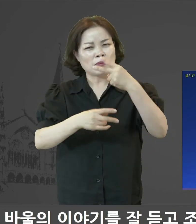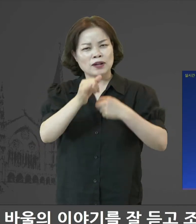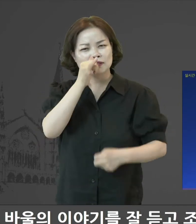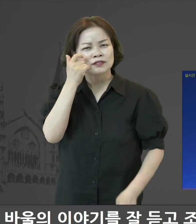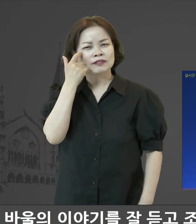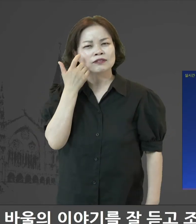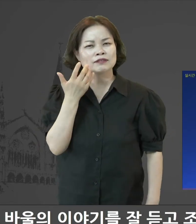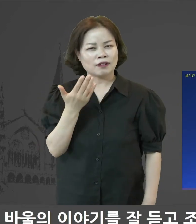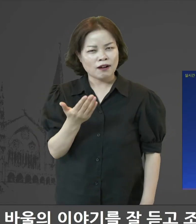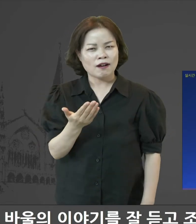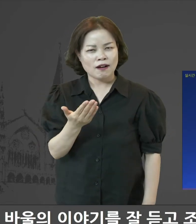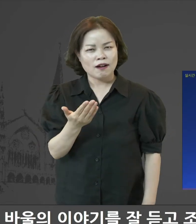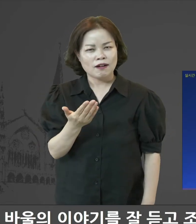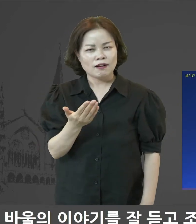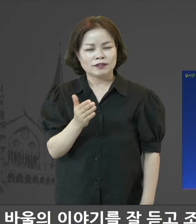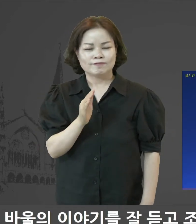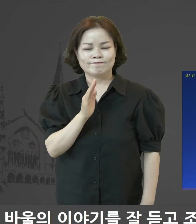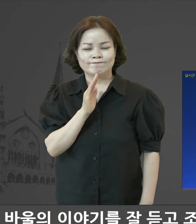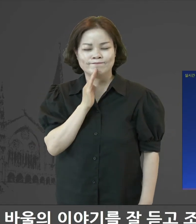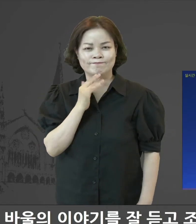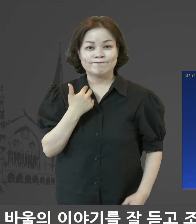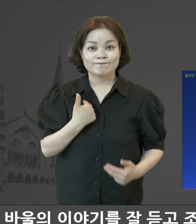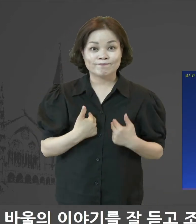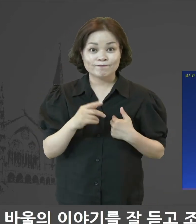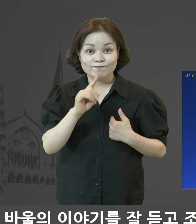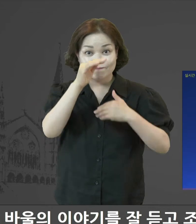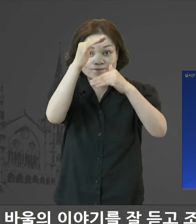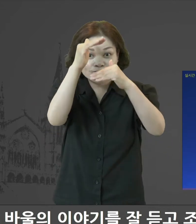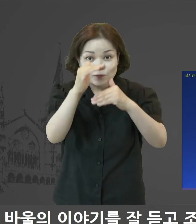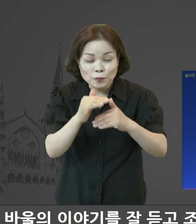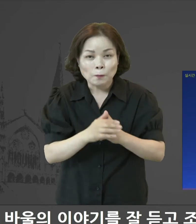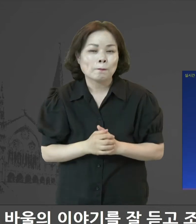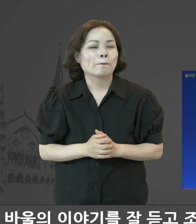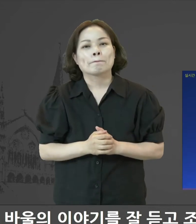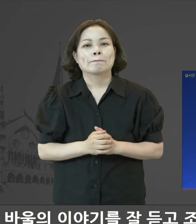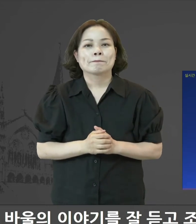있을까? 참 재미있습니다. 어떻게 되는지 한번 보십시다.